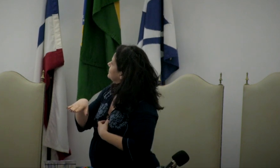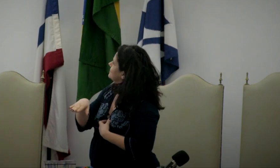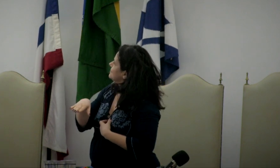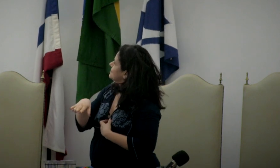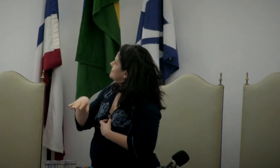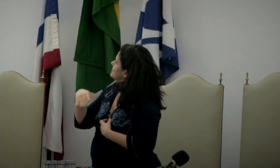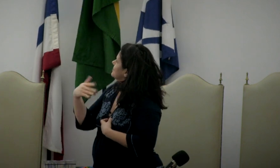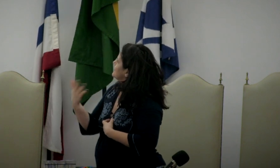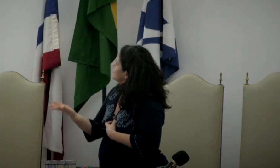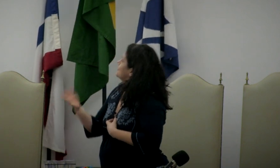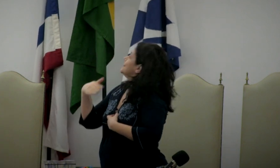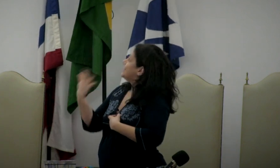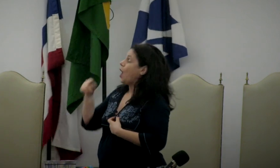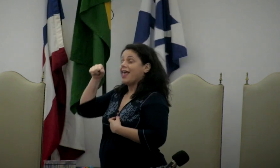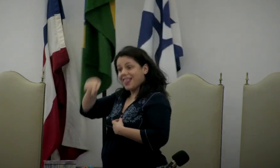Próximo.